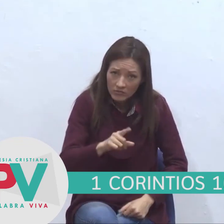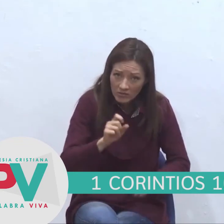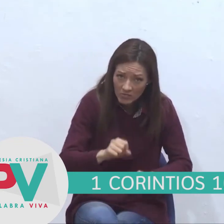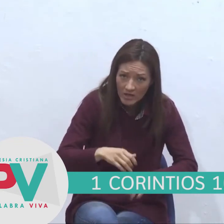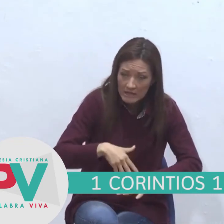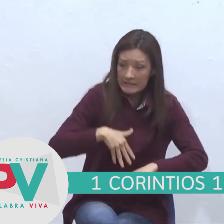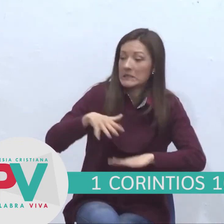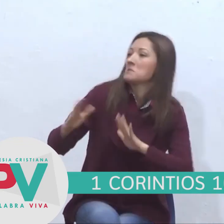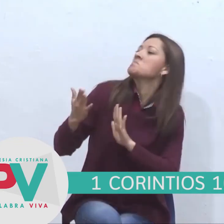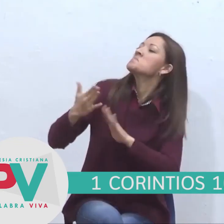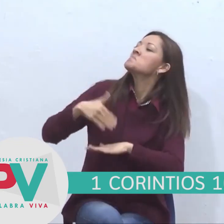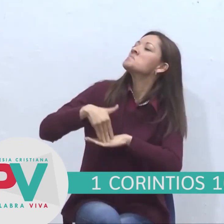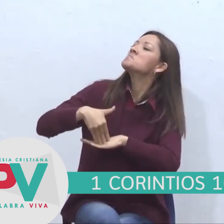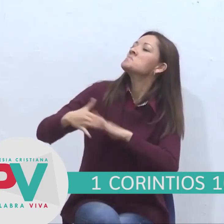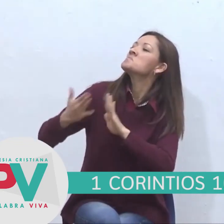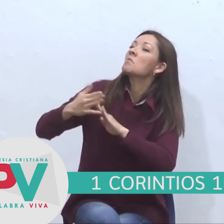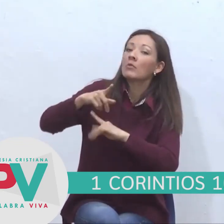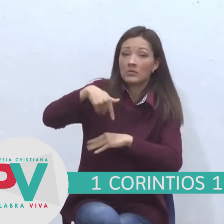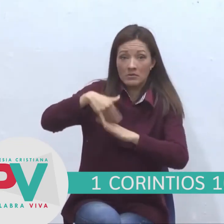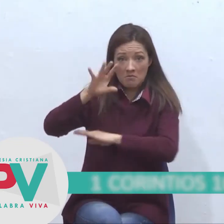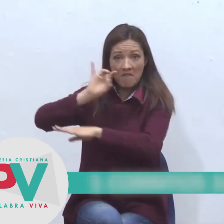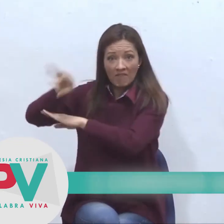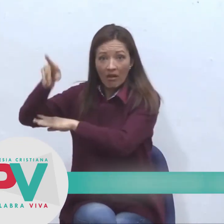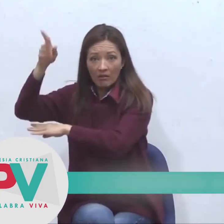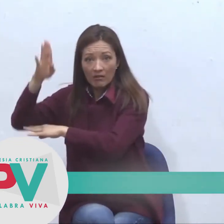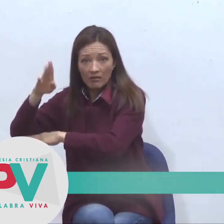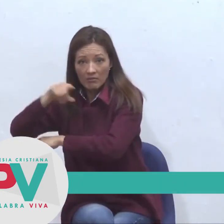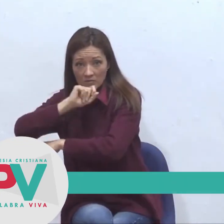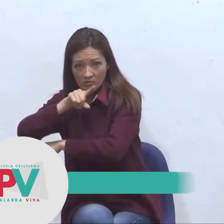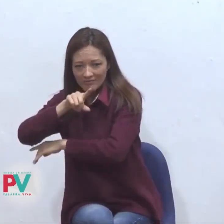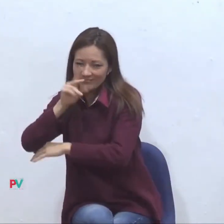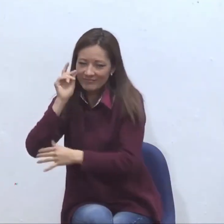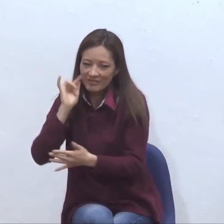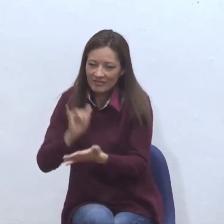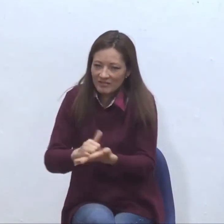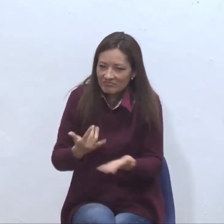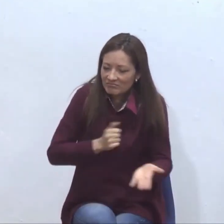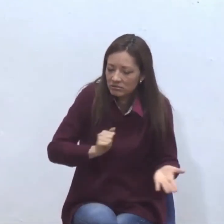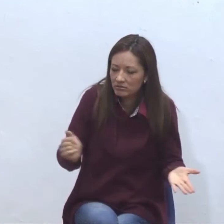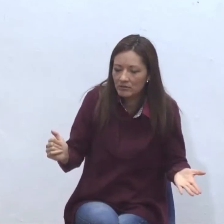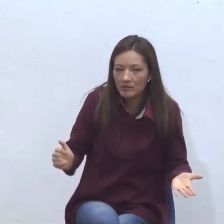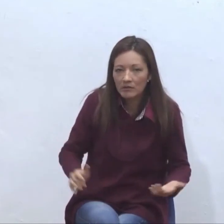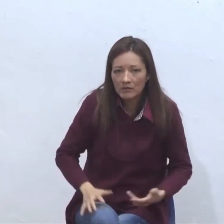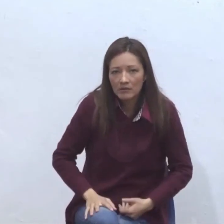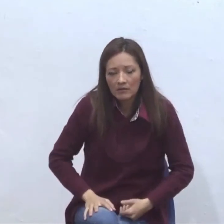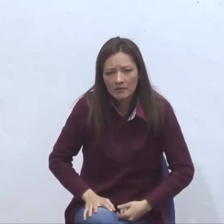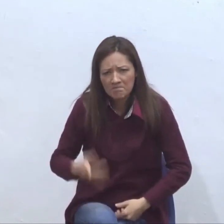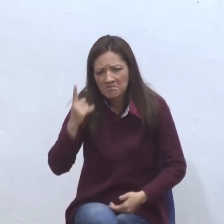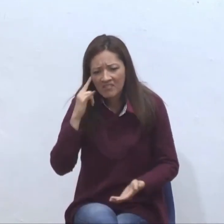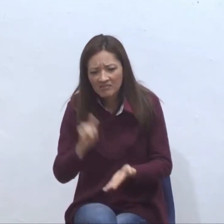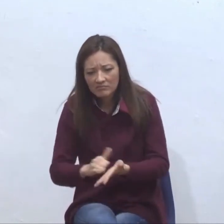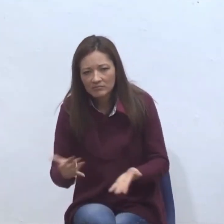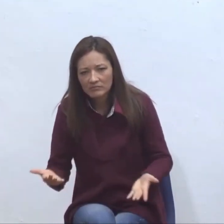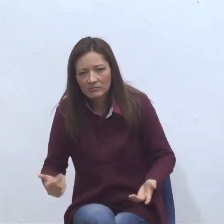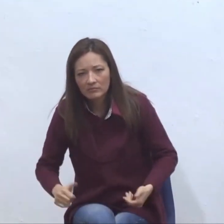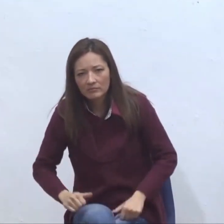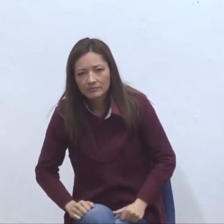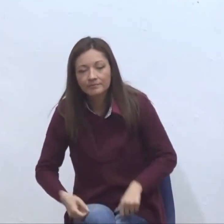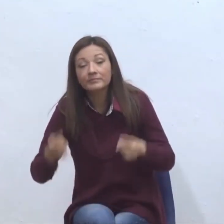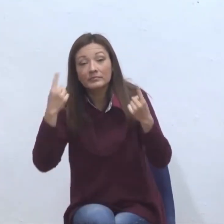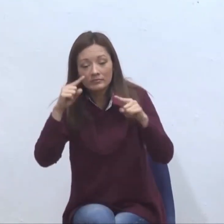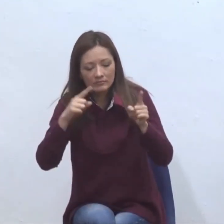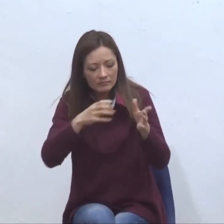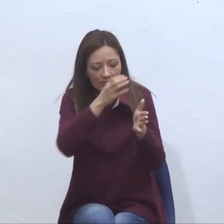resistirá al Señor? ¿Usted es más fuerte que Él? Yo no creo. Yo no creo. Por eso en